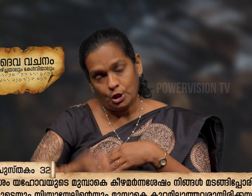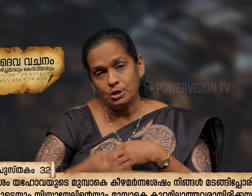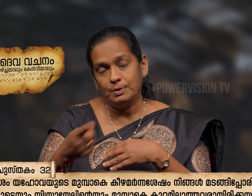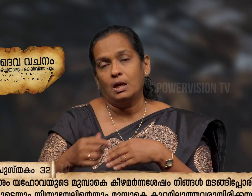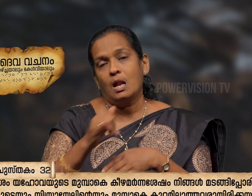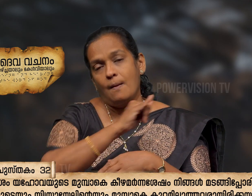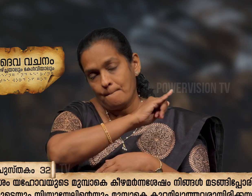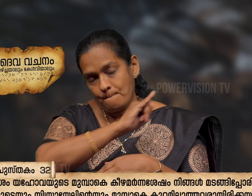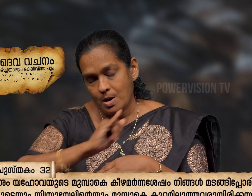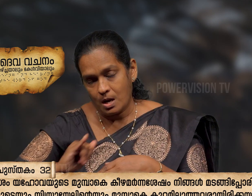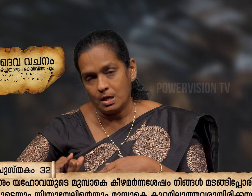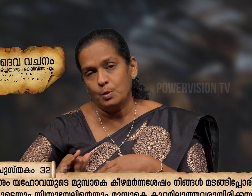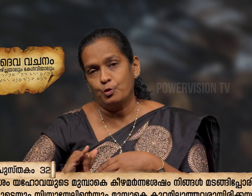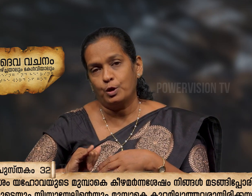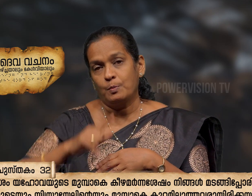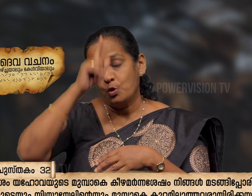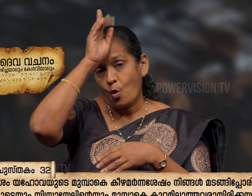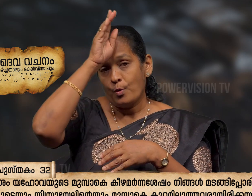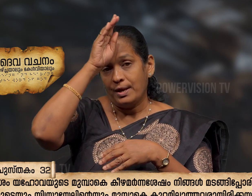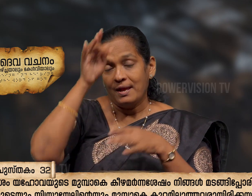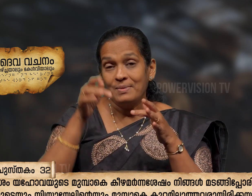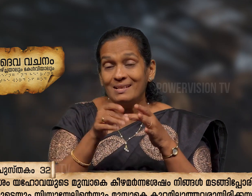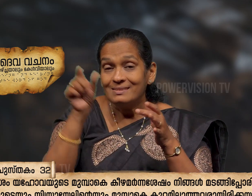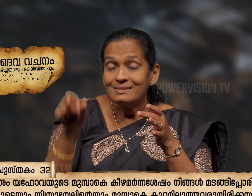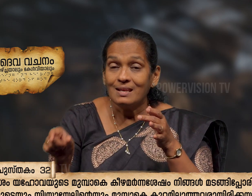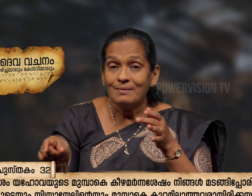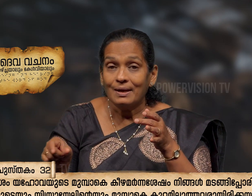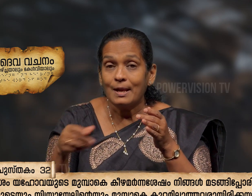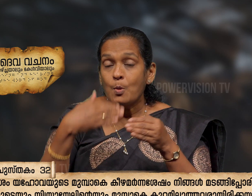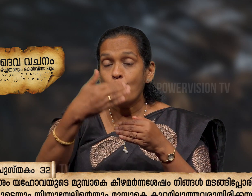നിങ്ങൾ മടങ്ങിപ്പോരുകയും യഹോവയുടെയും ഇസ്രയേലിന്റെയും മുൻപാകെ